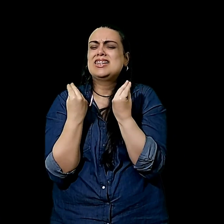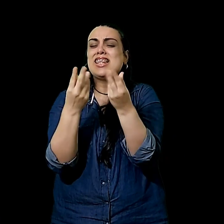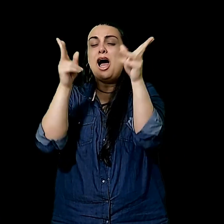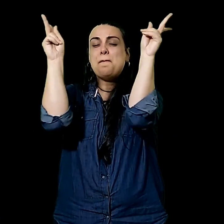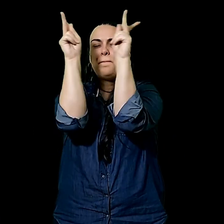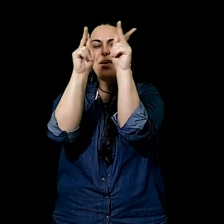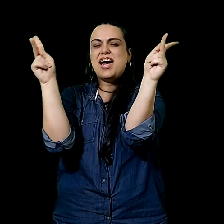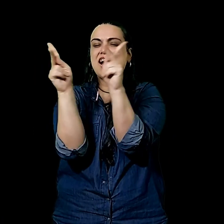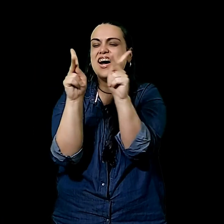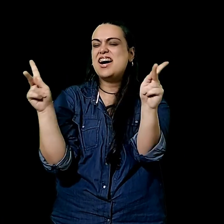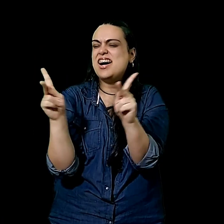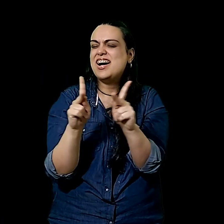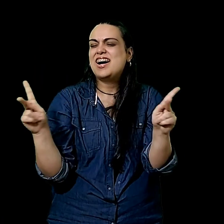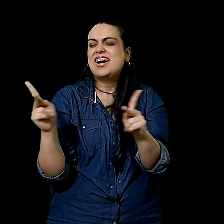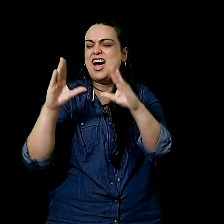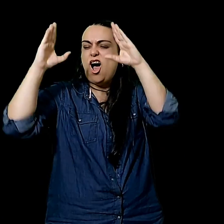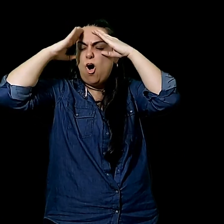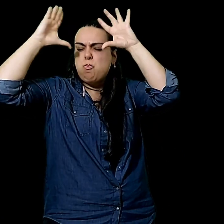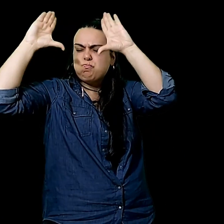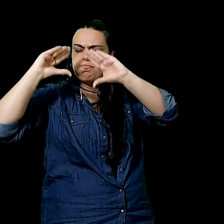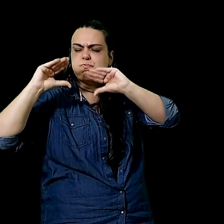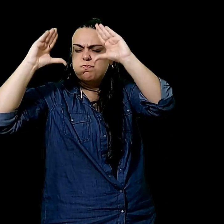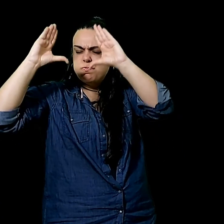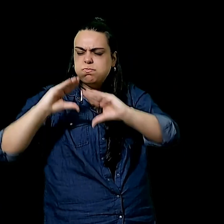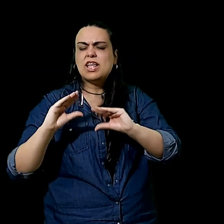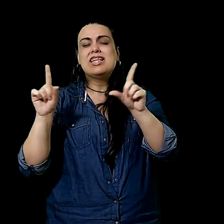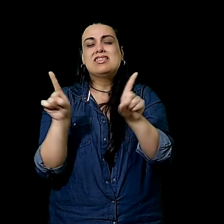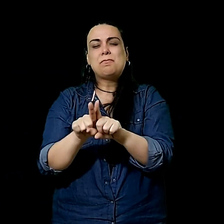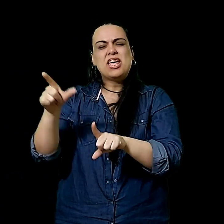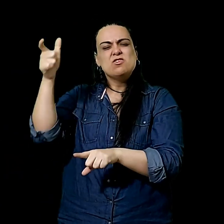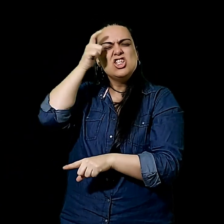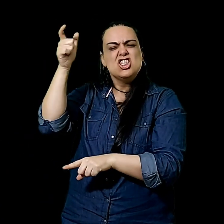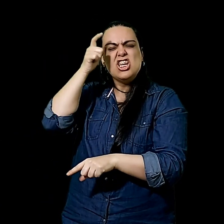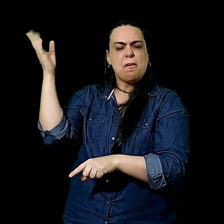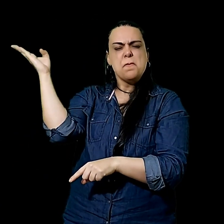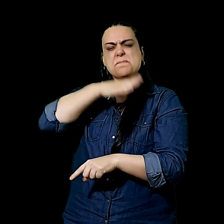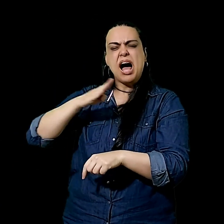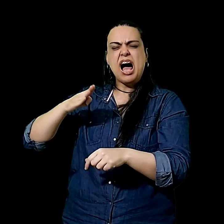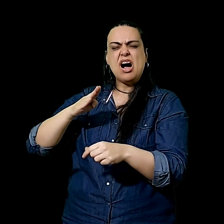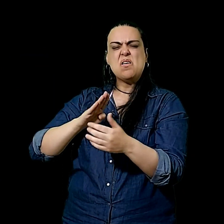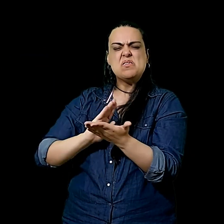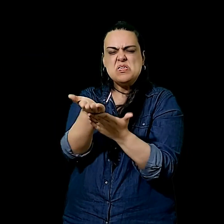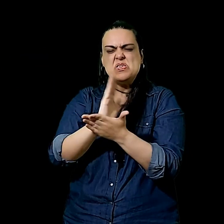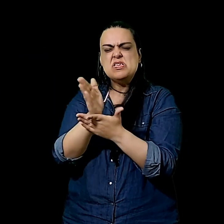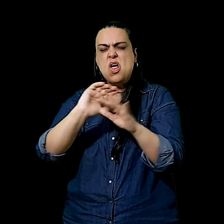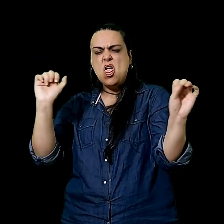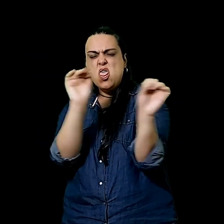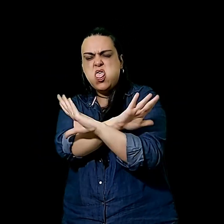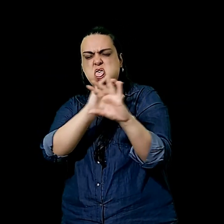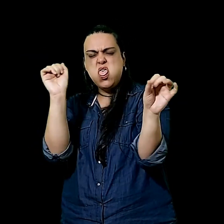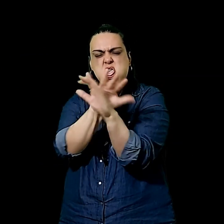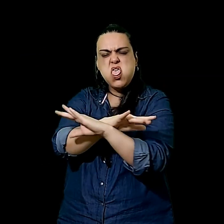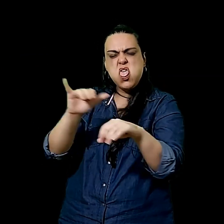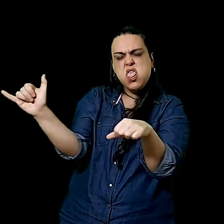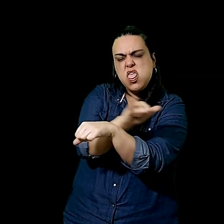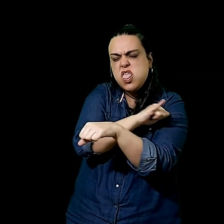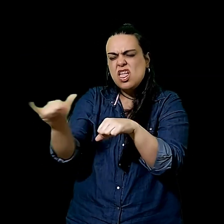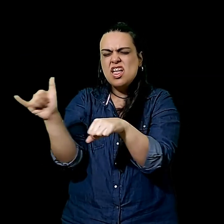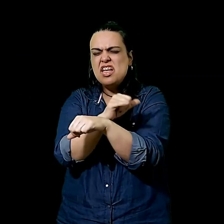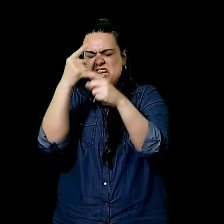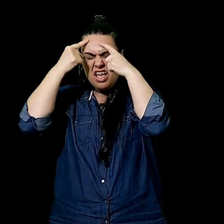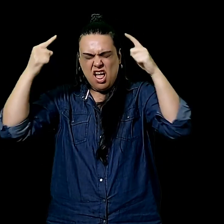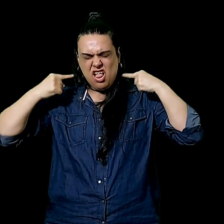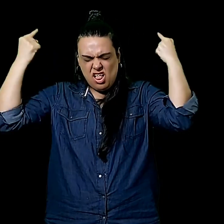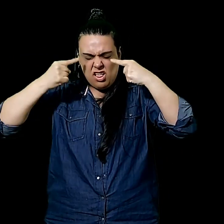a paz que excede todo entendimento e aniquila toda obra do mal, espírito de loucura. Em nome de Jesus eu Te